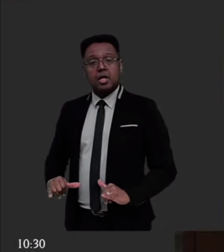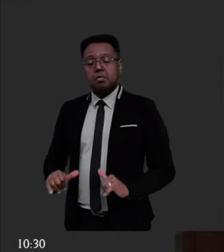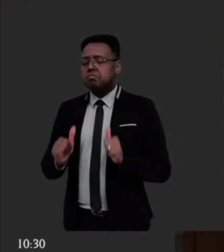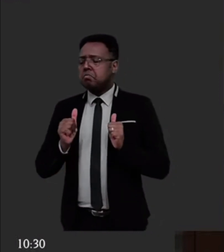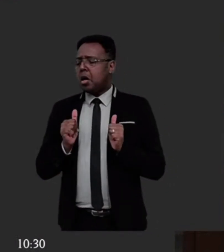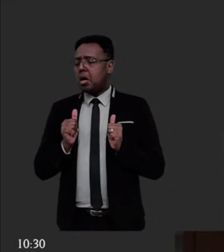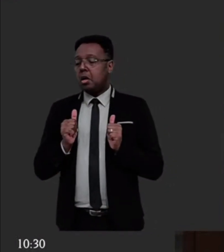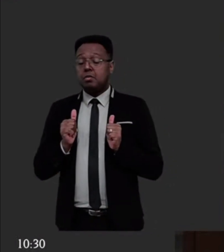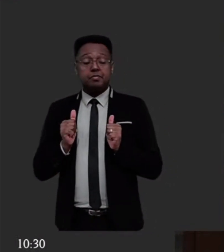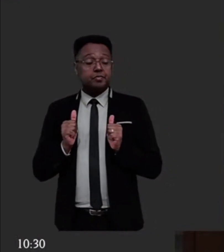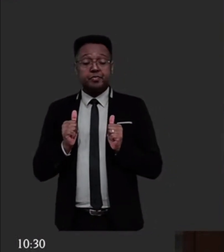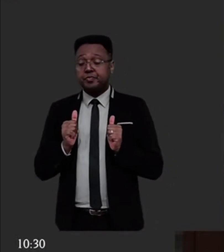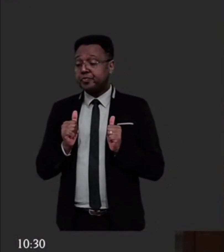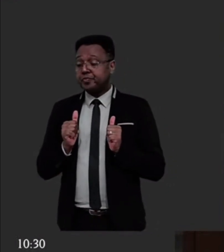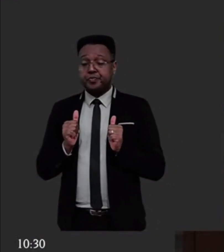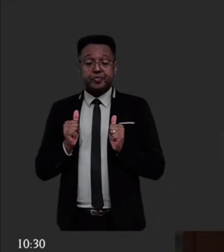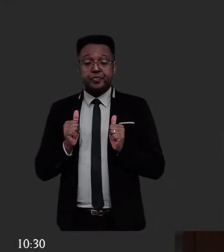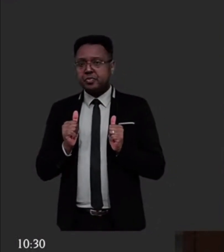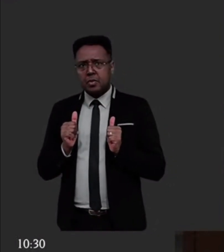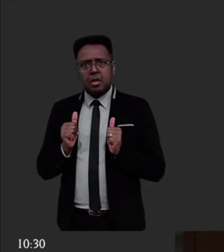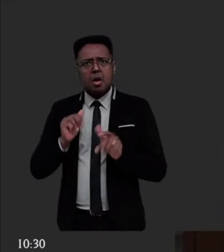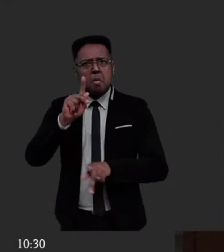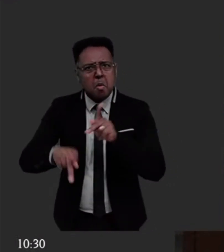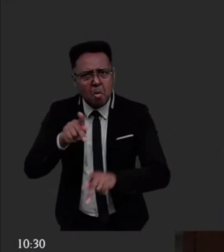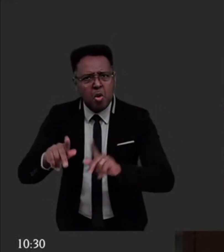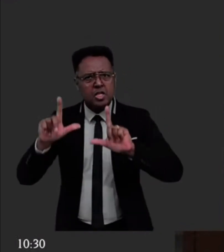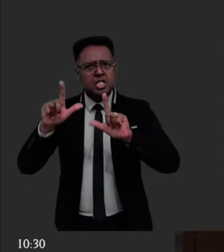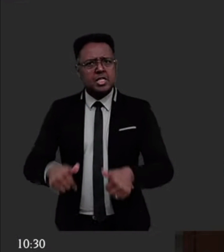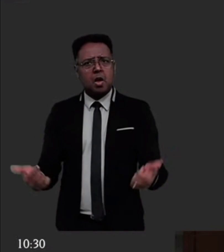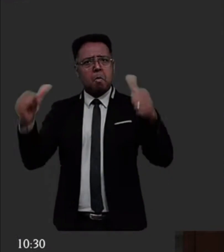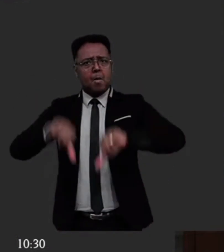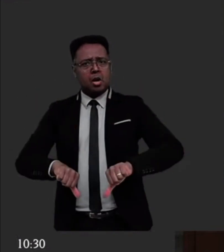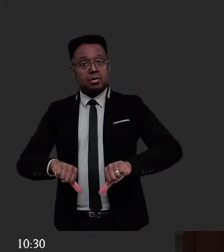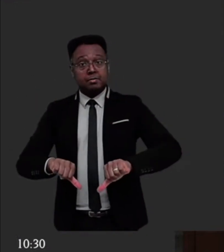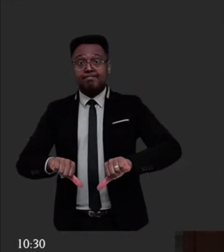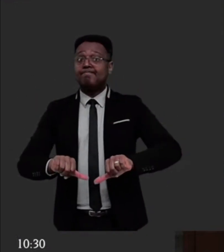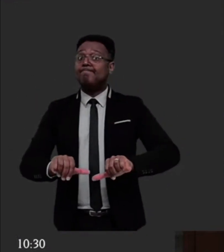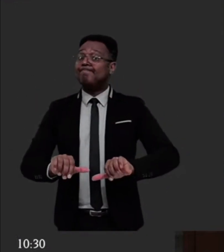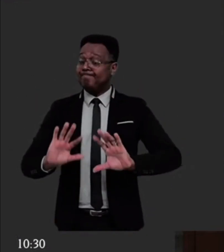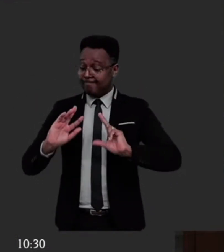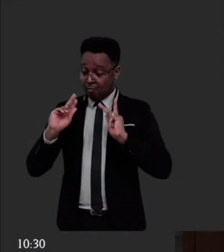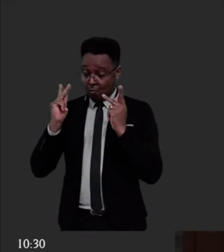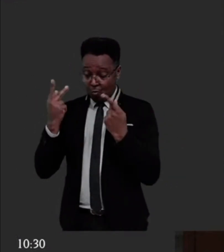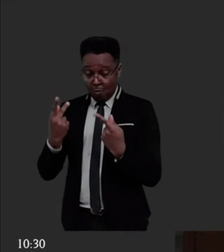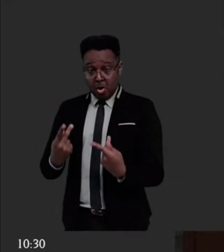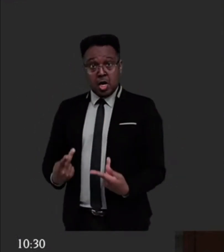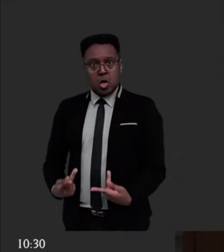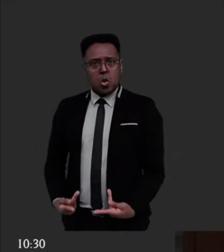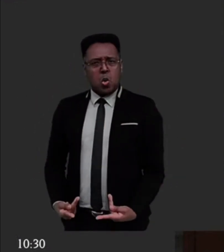de Israel. A corrupção do gênero humano é manifesta em todas as partes do